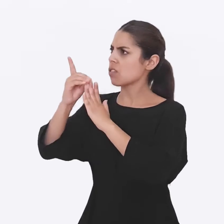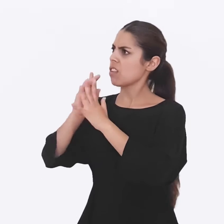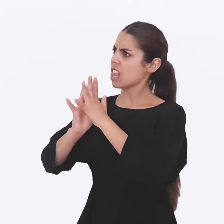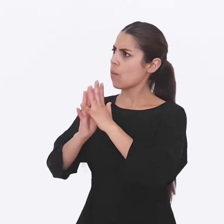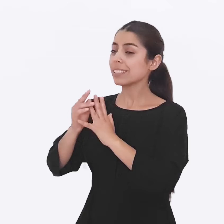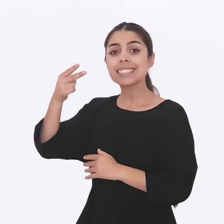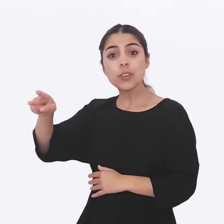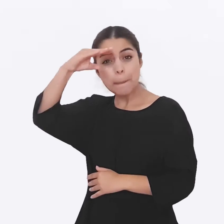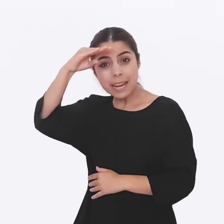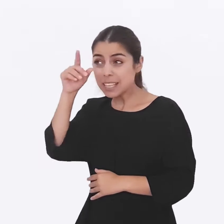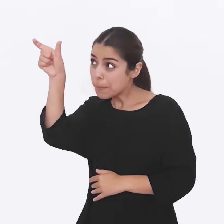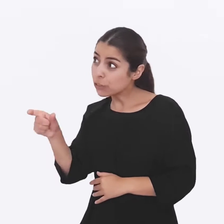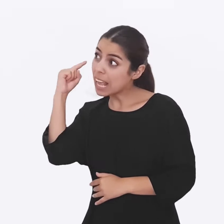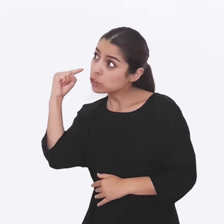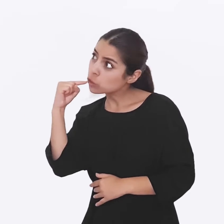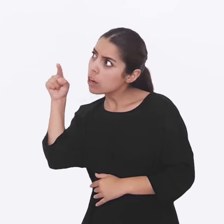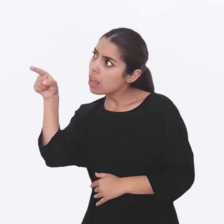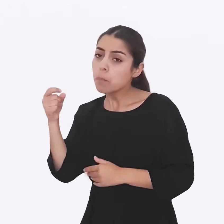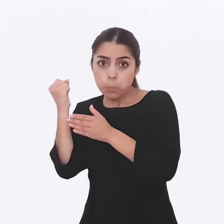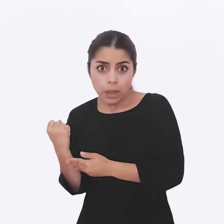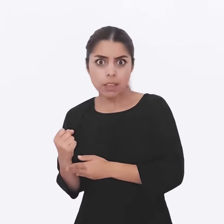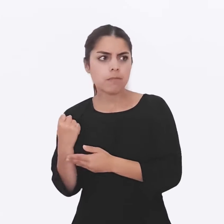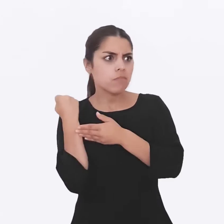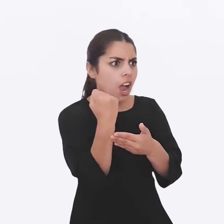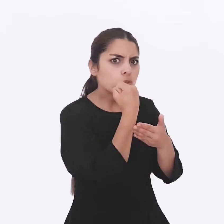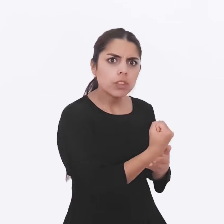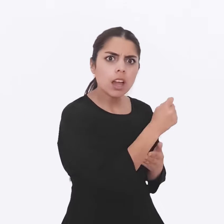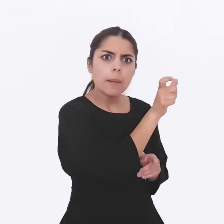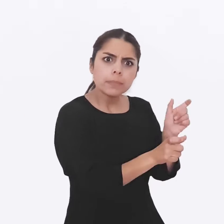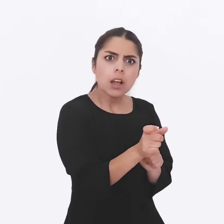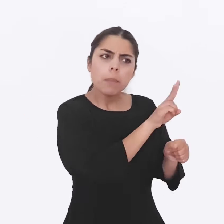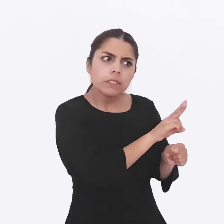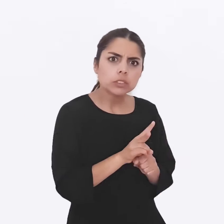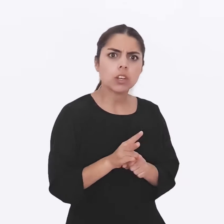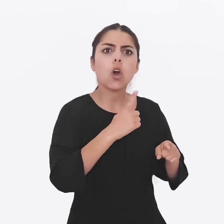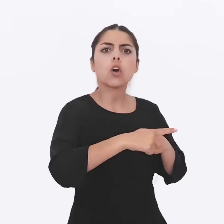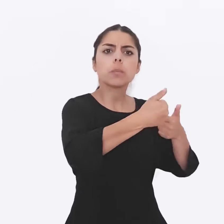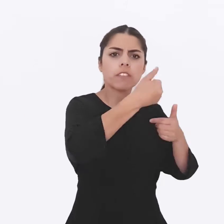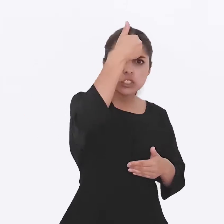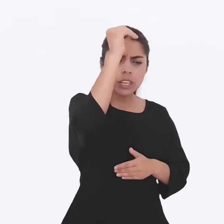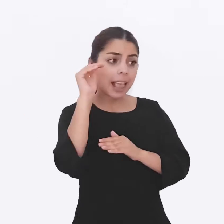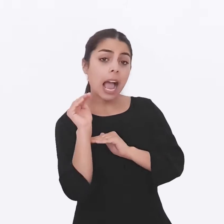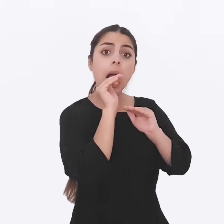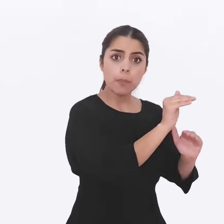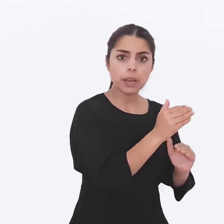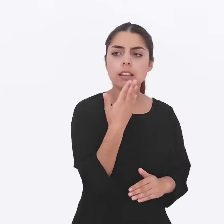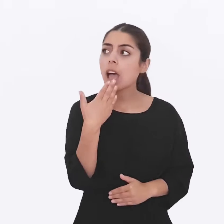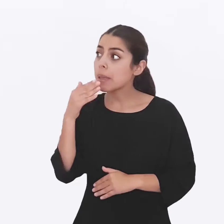lenguaje y del aprendizaje. A partir de su experiencia como persona sorda, puede guiar a docentes y profesionales de apoyo, entregarles directamente